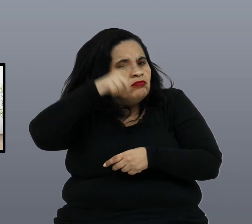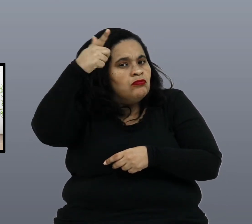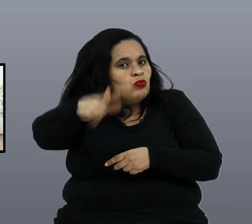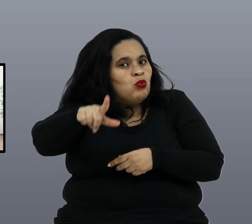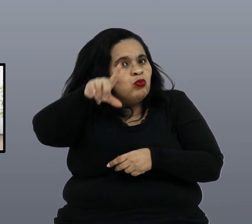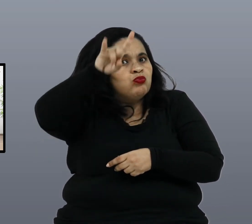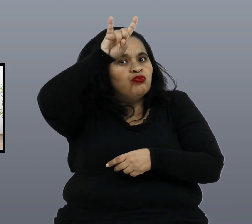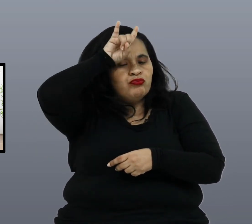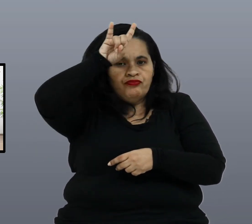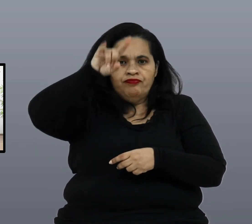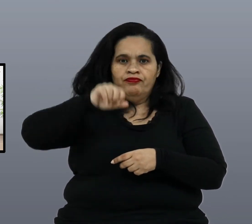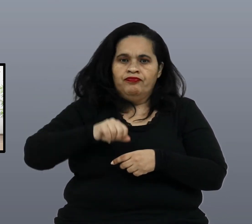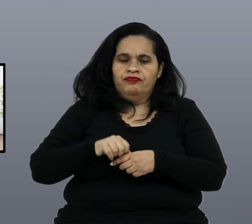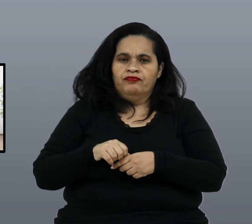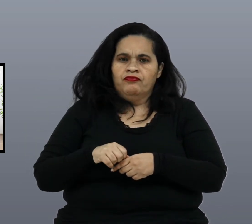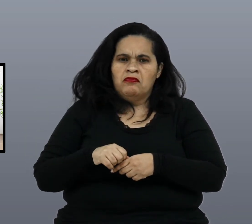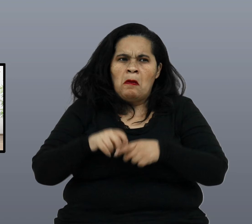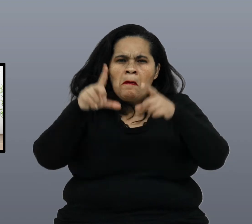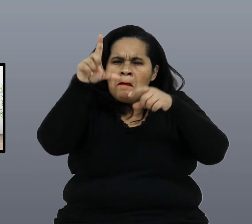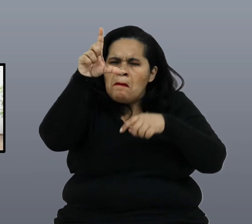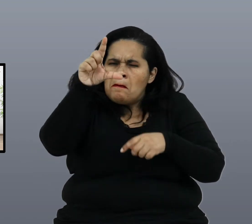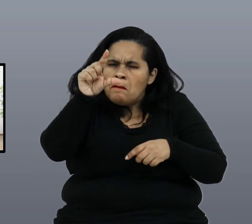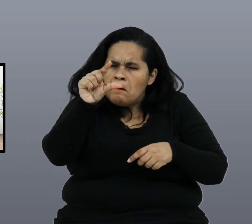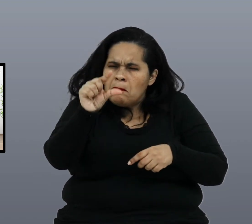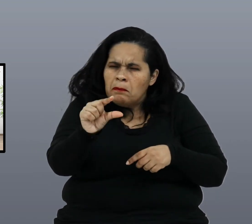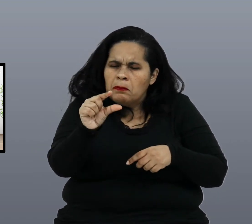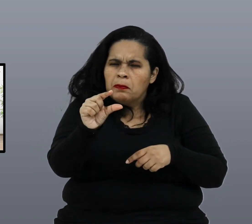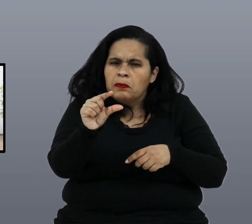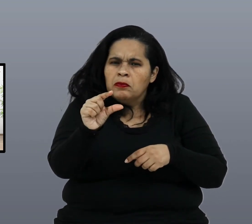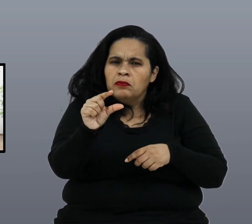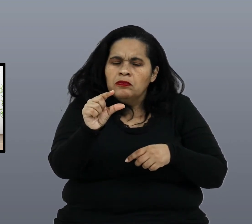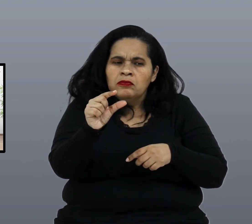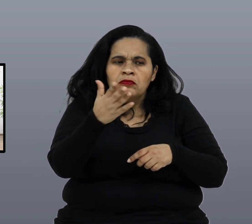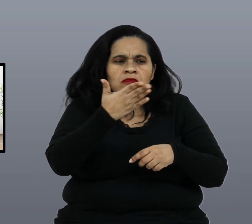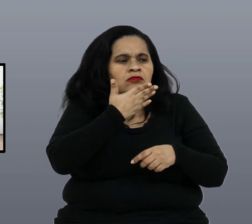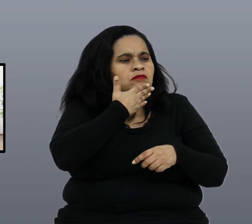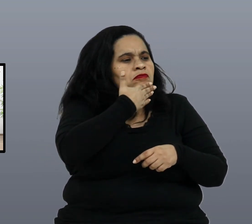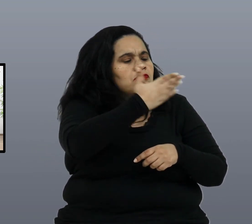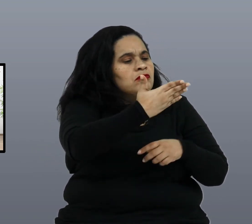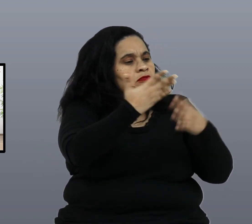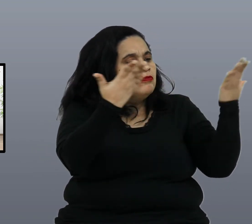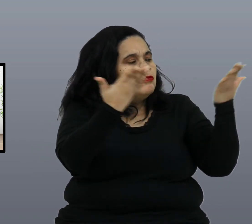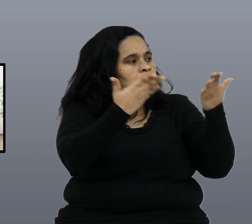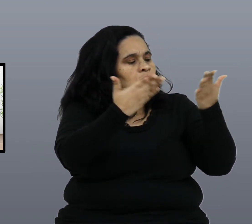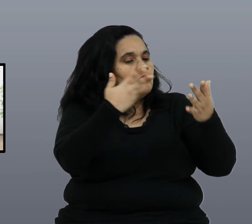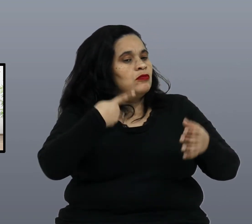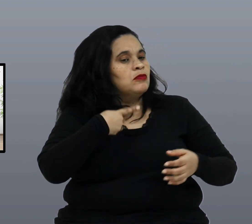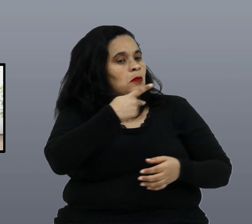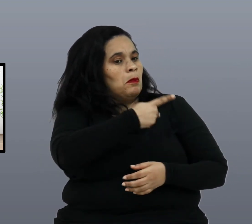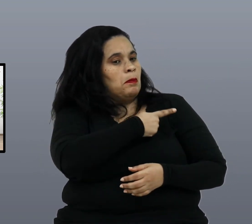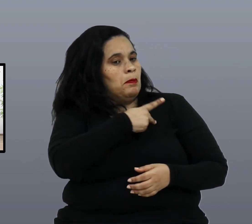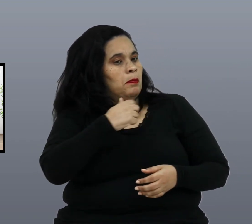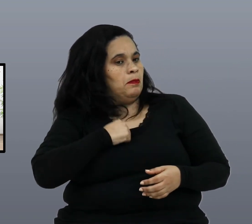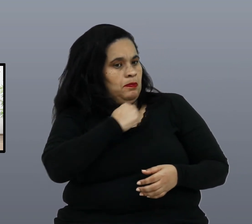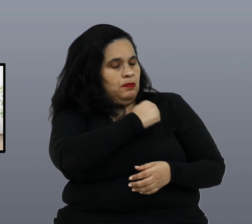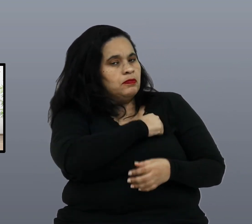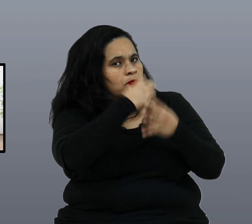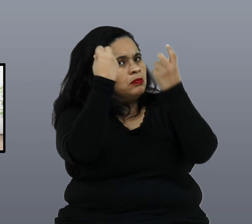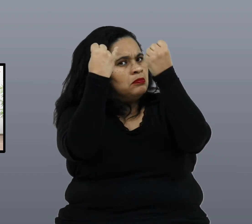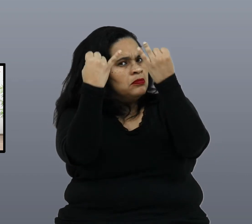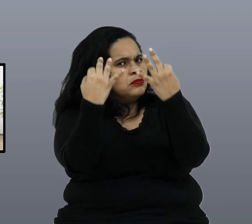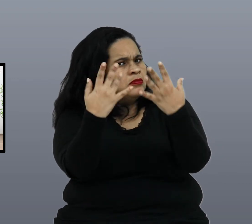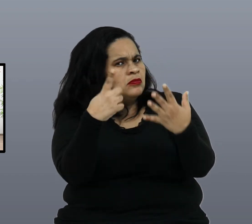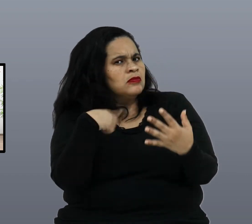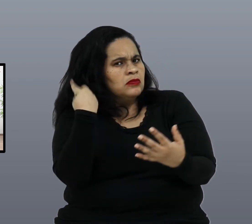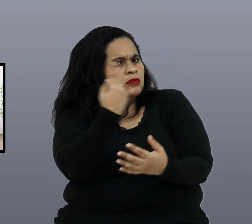chifre, pequeno. E aí eu queria que o pastor Alan comentasse um pouco para a gente sobre